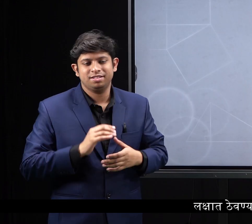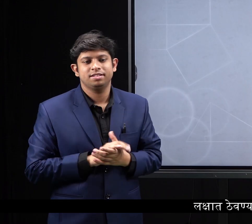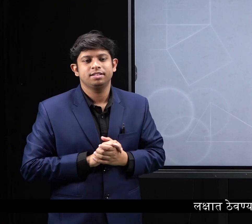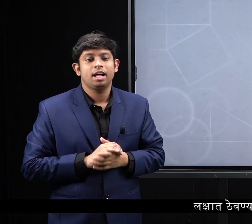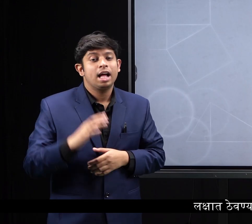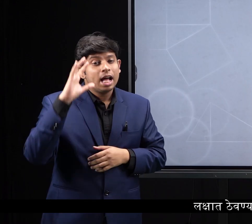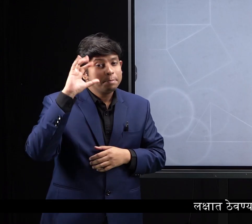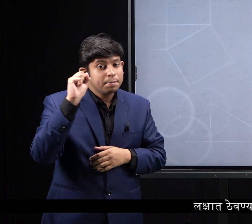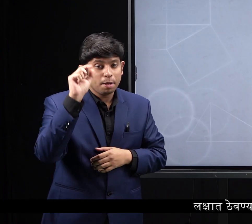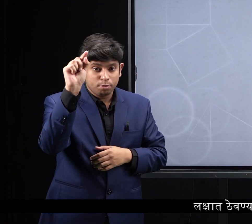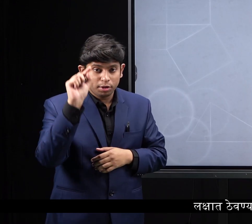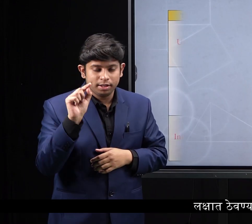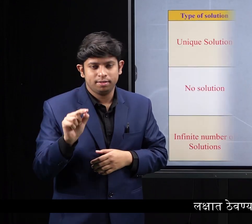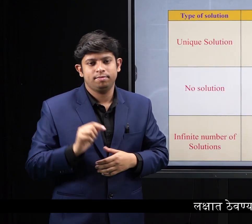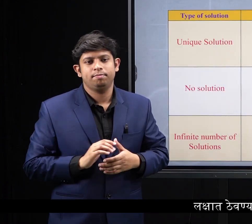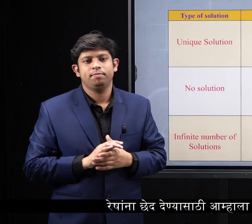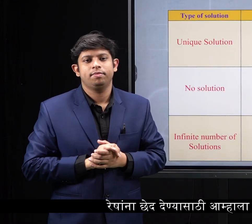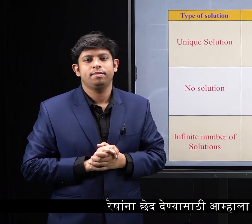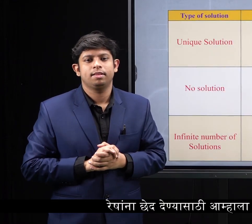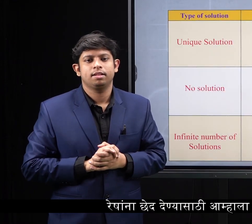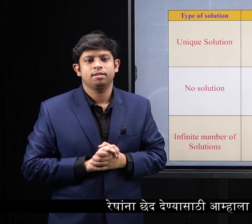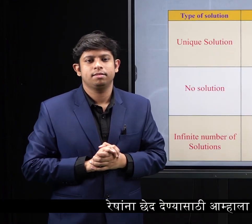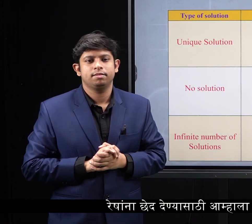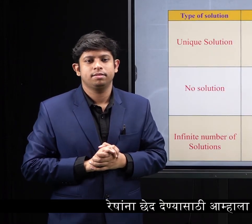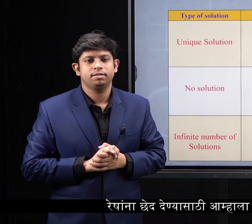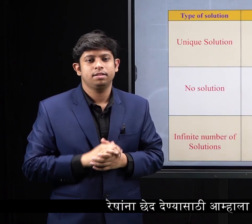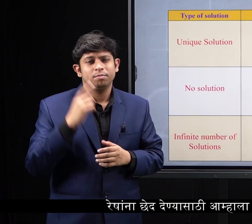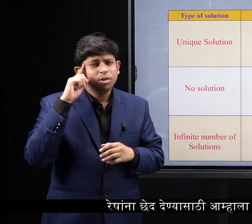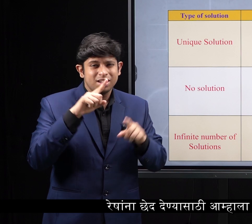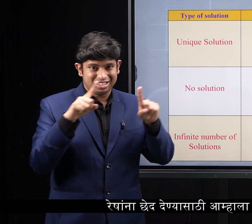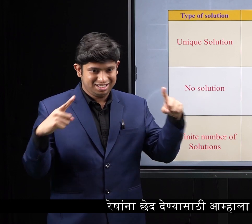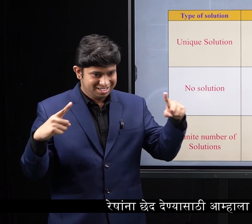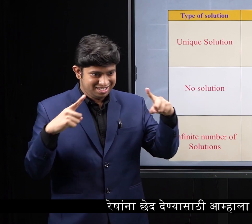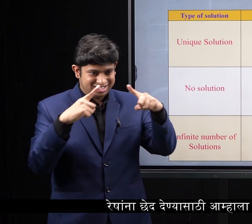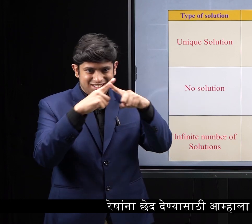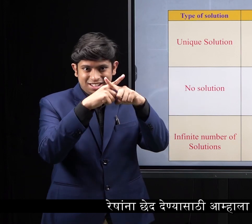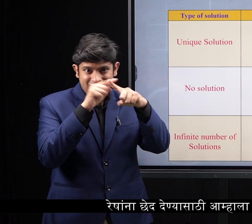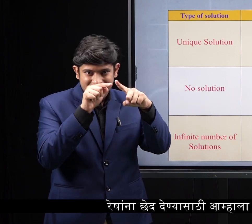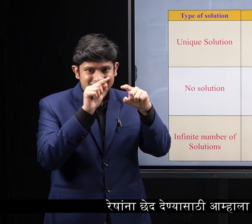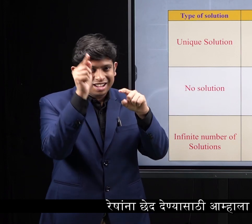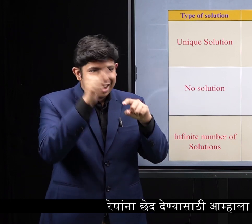लक्षात ठेवण्यासारखे मुद्दे. रेषांना छेद देण्यासाठी आम्हाला